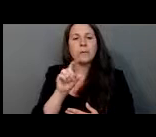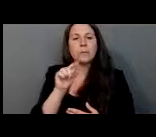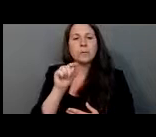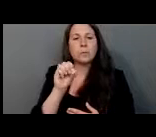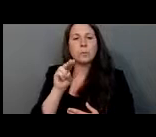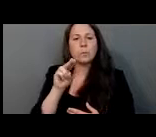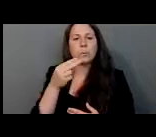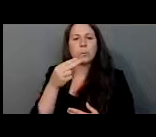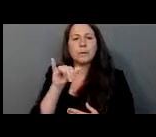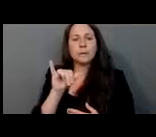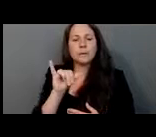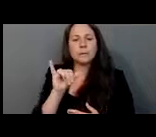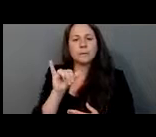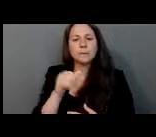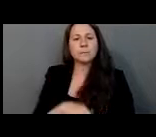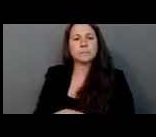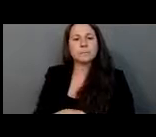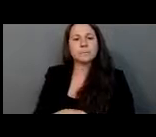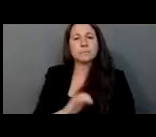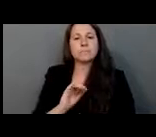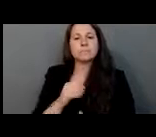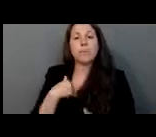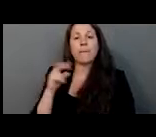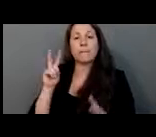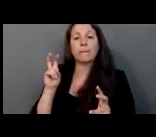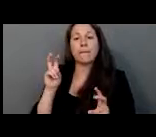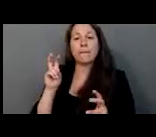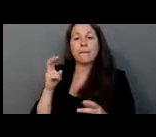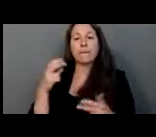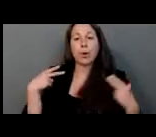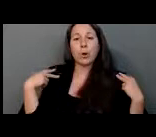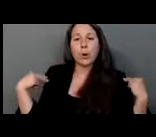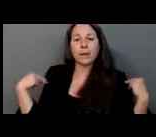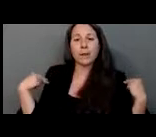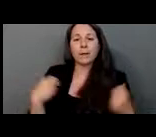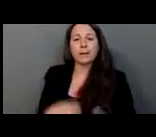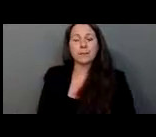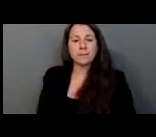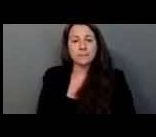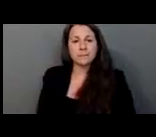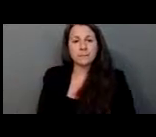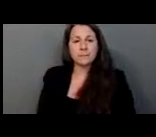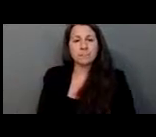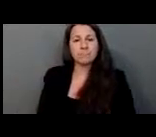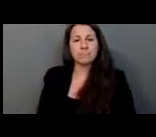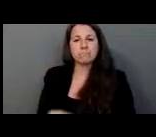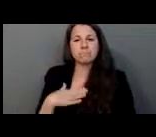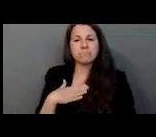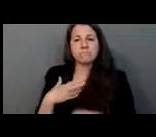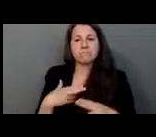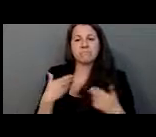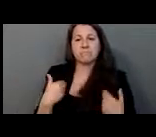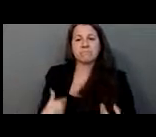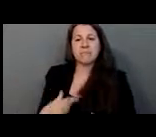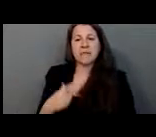qui va interpréter « Je suis veuve d'un colonel ». dans le rôle de Gabriel et l'œuvre La